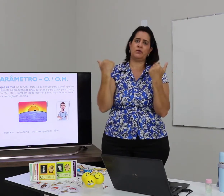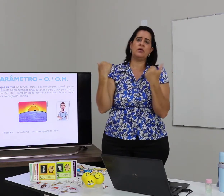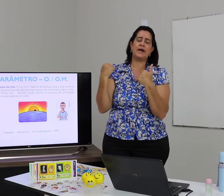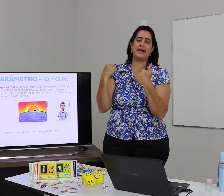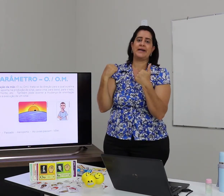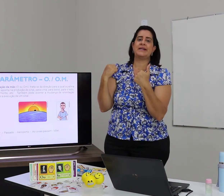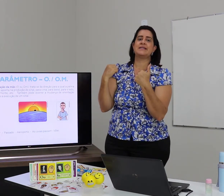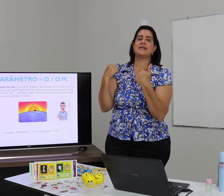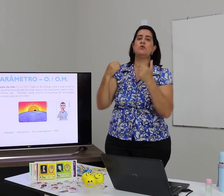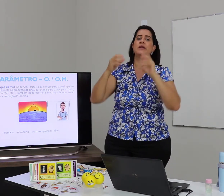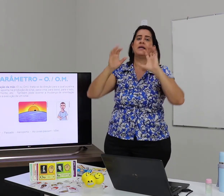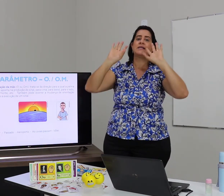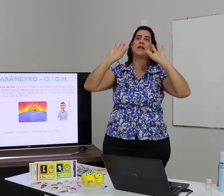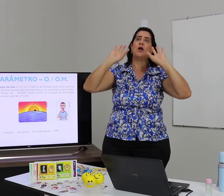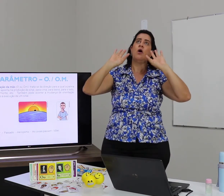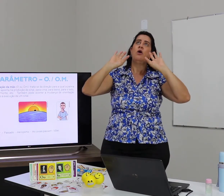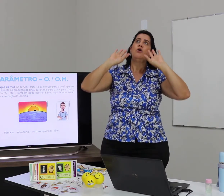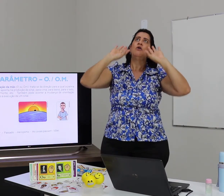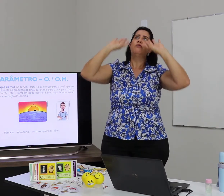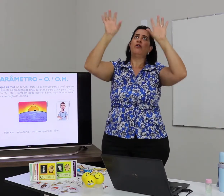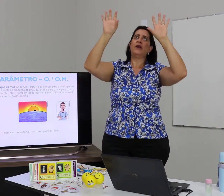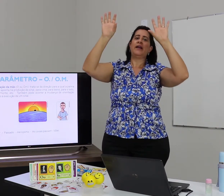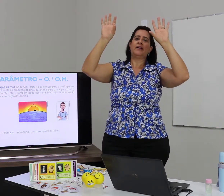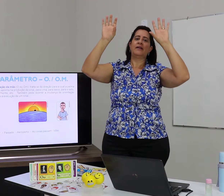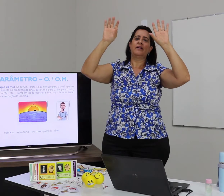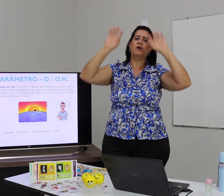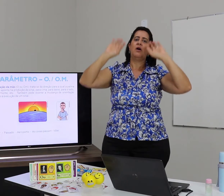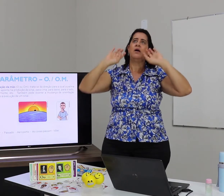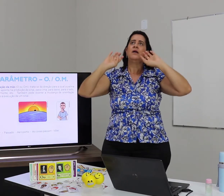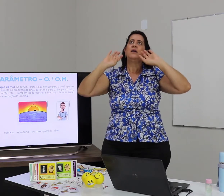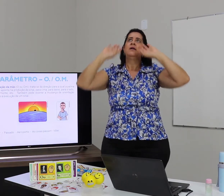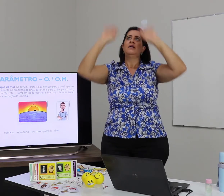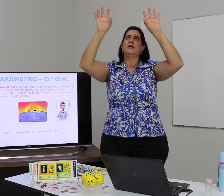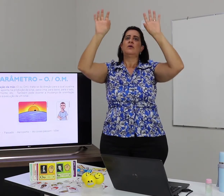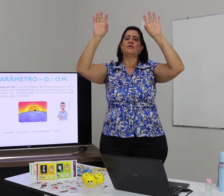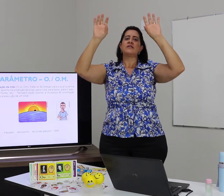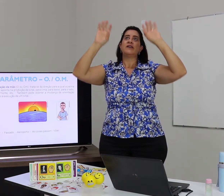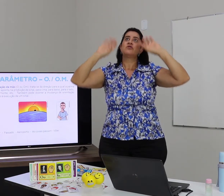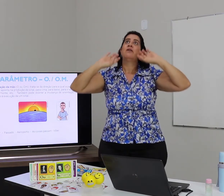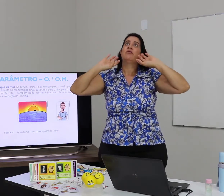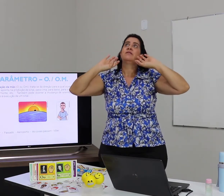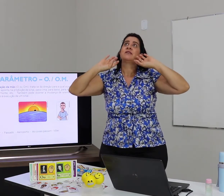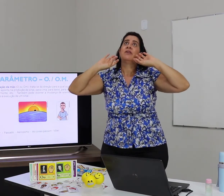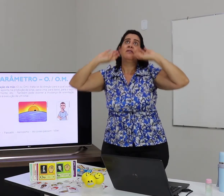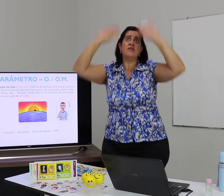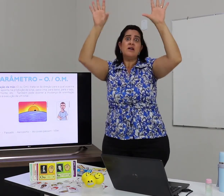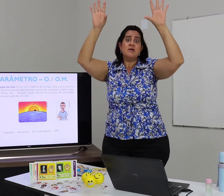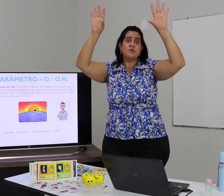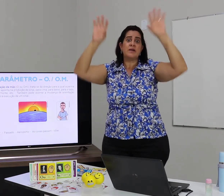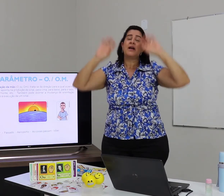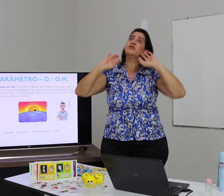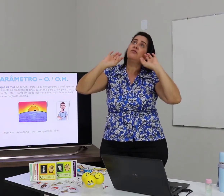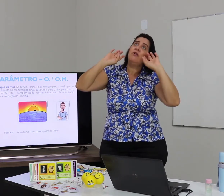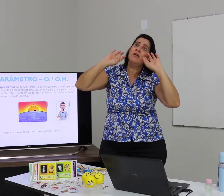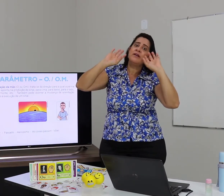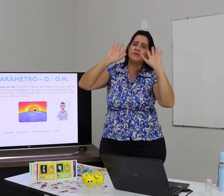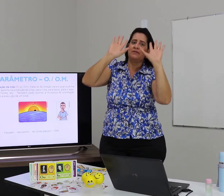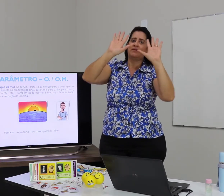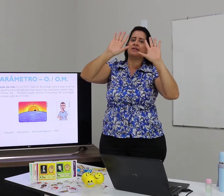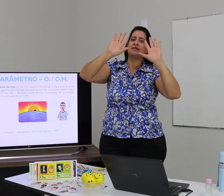vou caracterizar um deles aqui, ó. Vôlei, ó. Quando você vai jogar vôlei, você fala, vamos brincar de vôlei, e você vai fazer esse